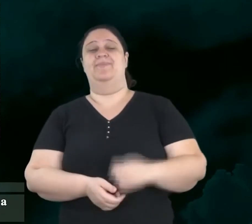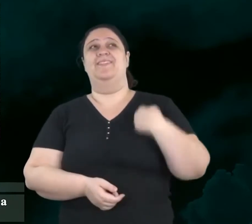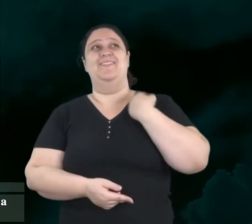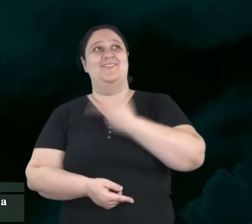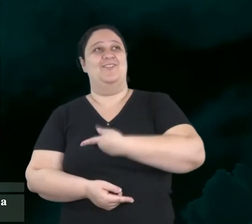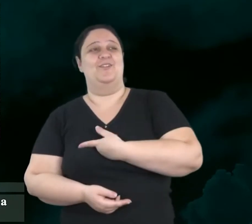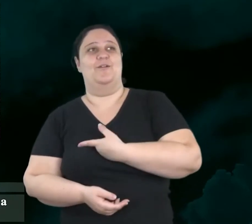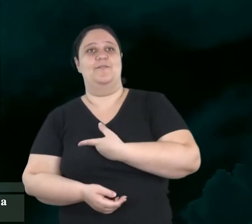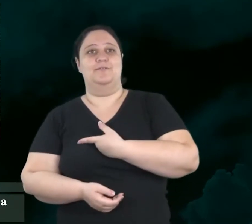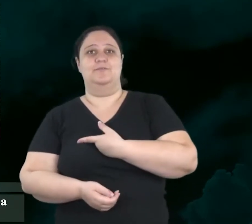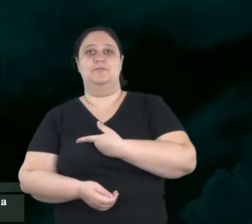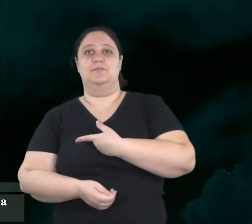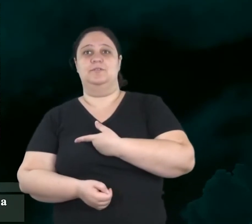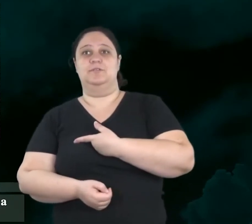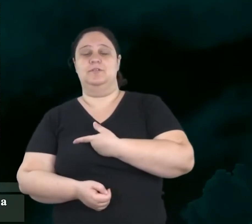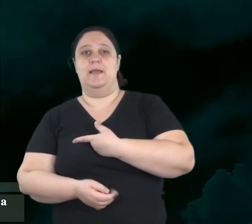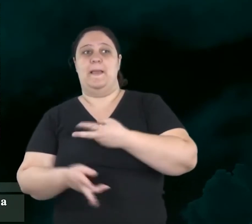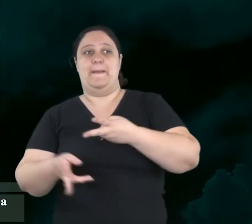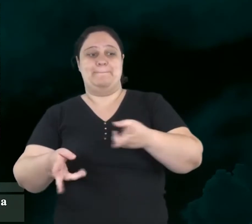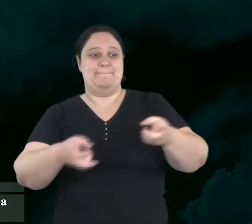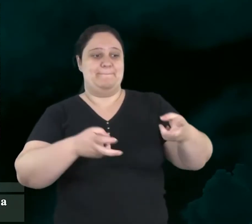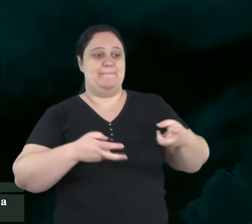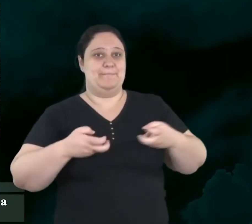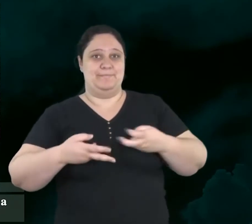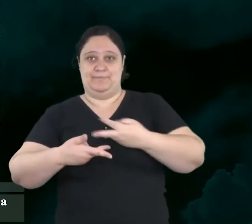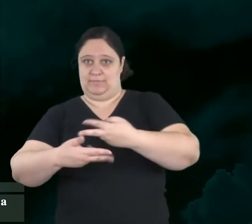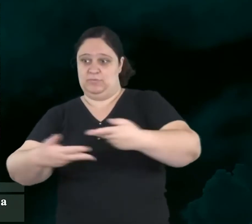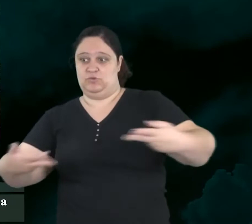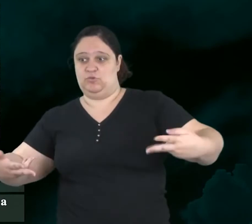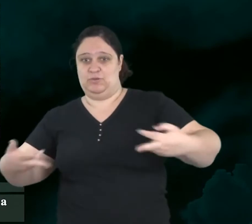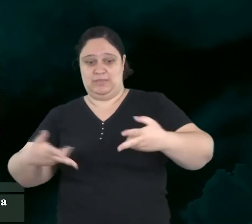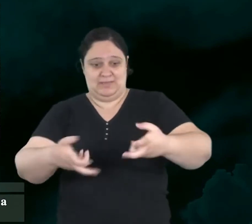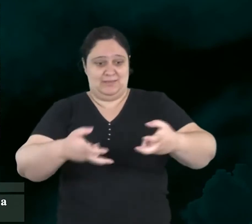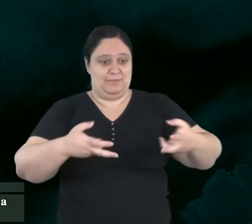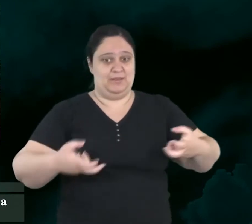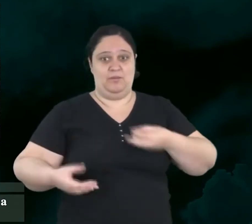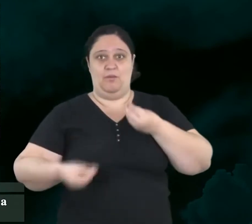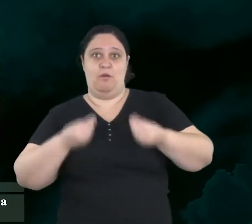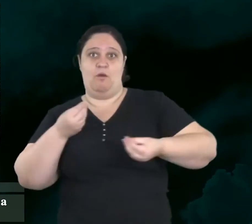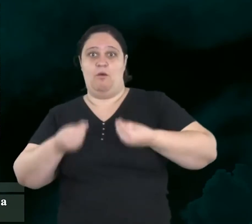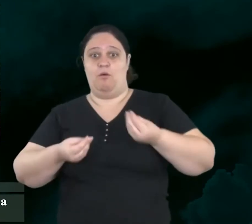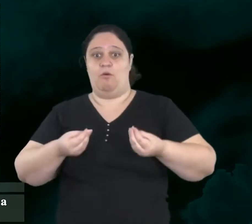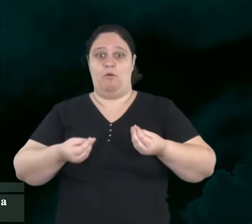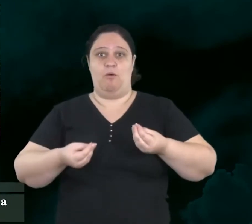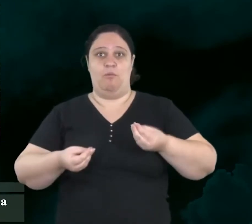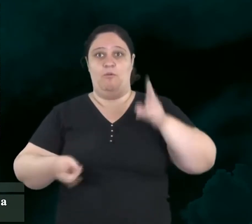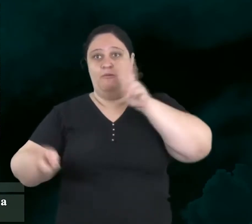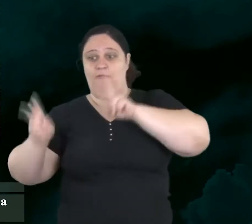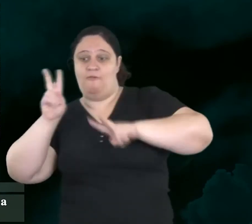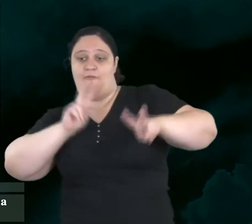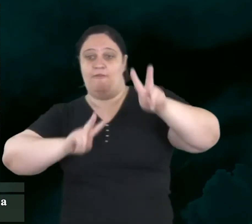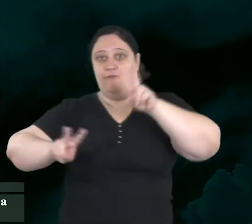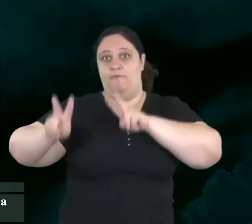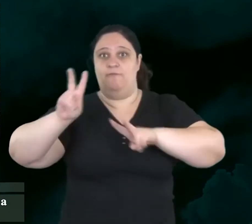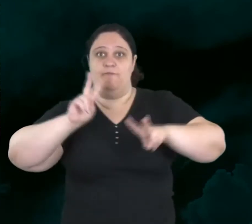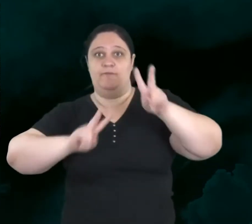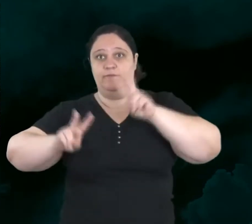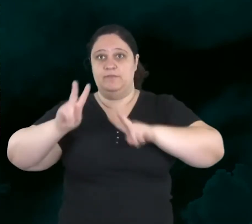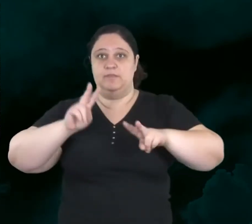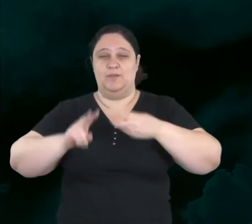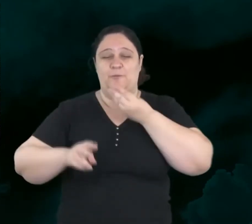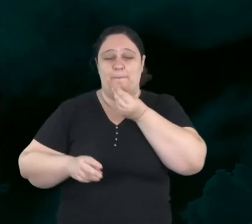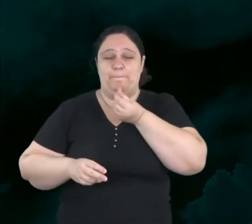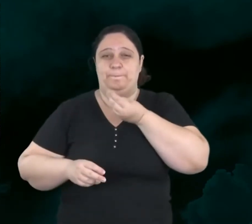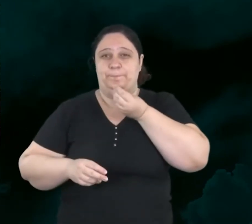percepção das coisas em nossa volta é principalmente por meio dos 5 sentidos que